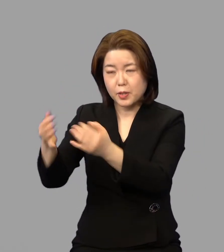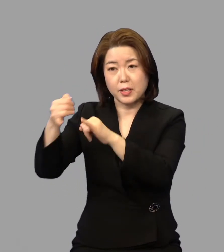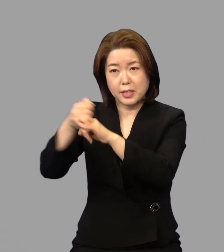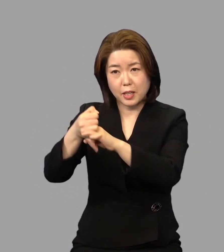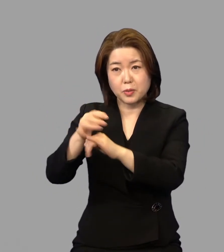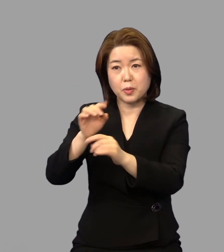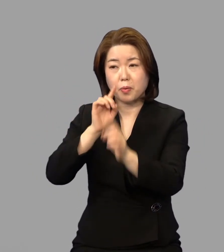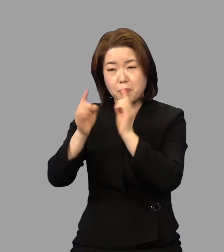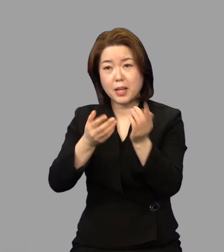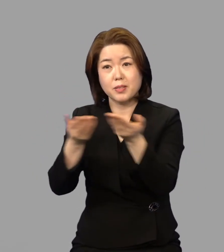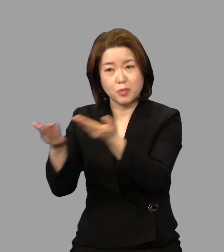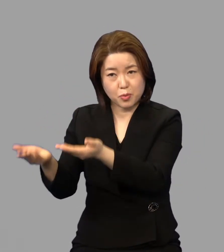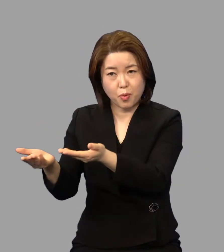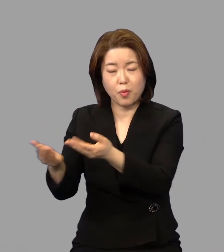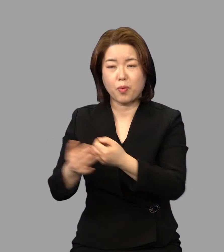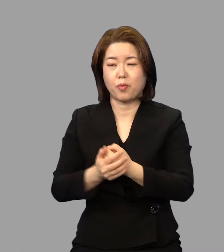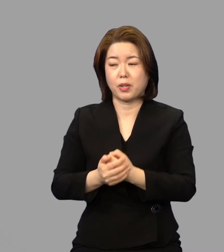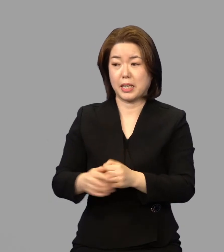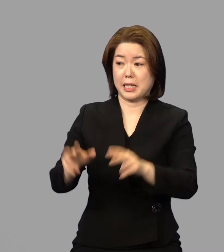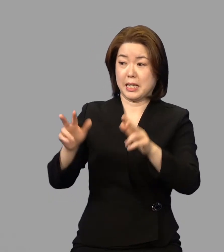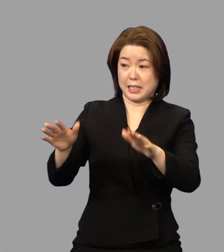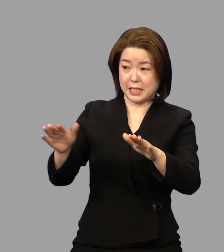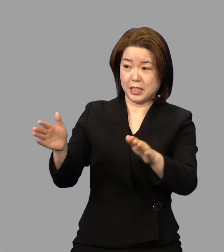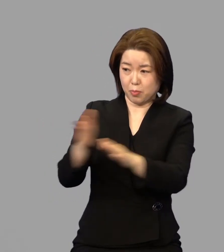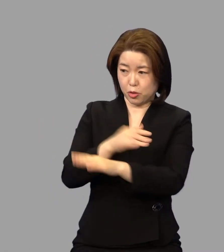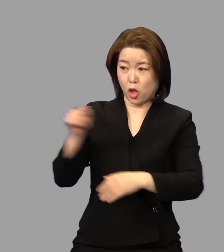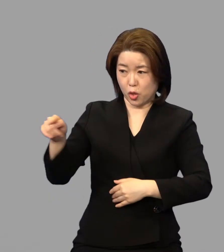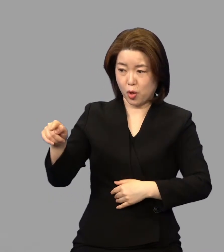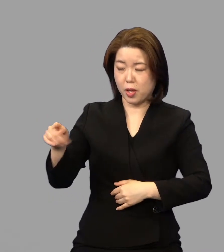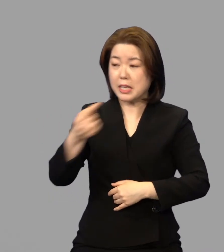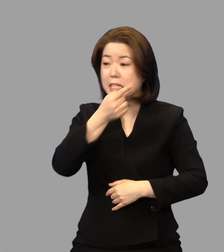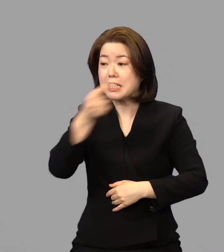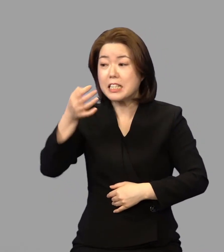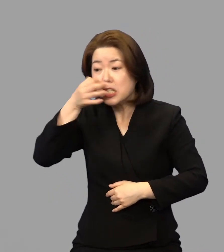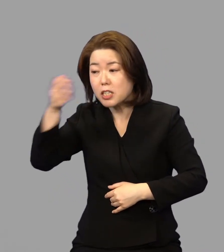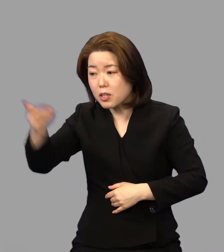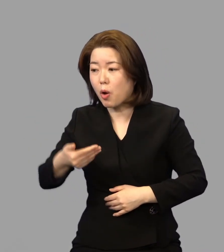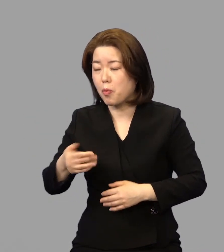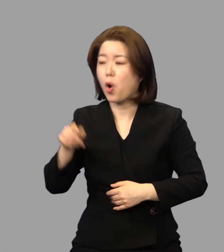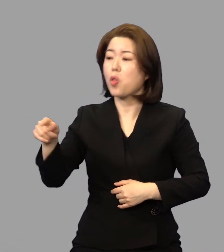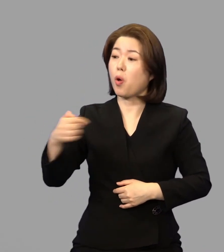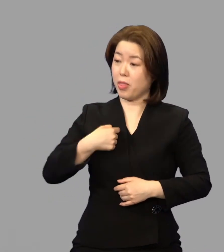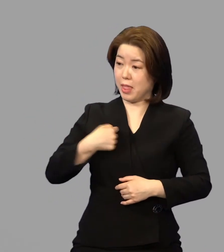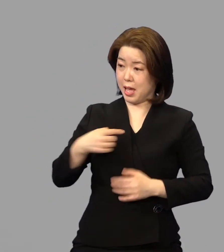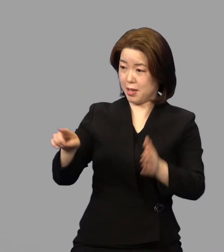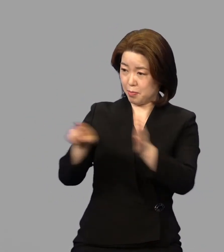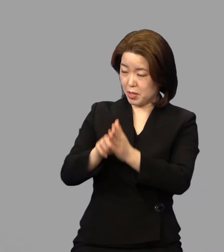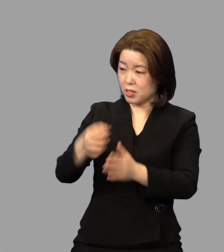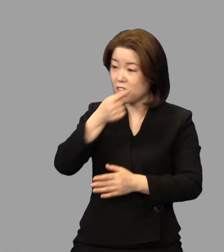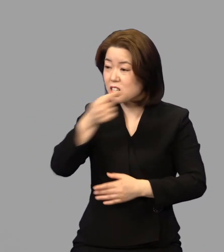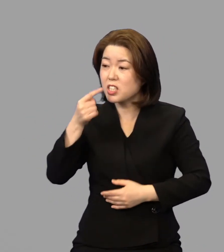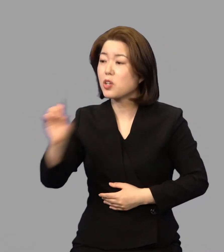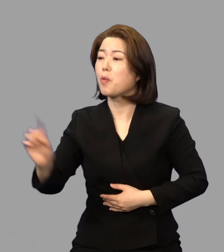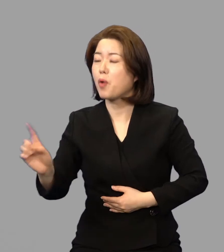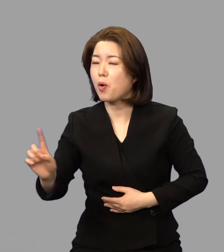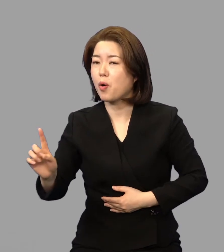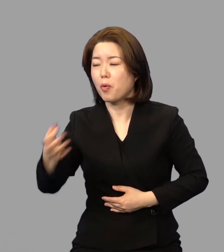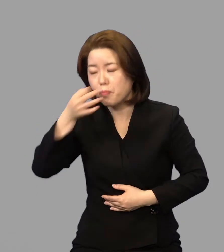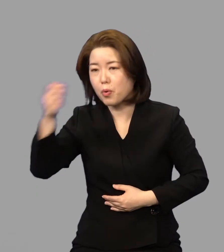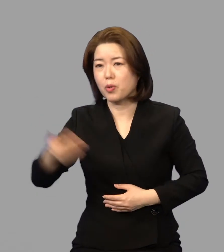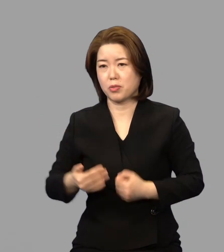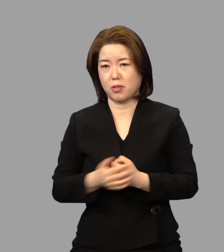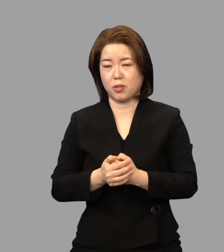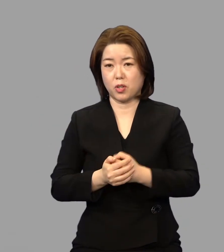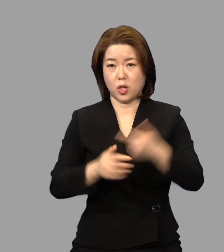약속하시고는 이제부터 너에게서 증거를 보여달라. 믿는 증거를 보여달라. 6절, 7절,